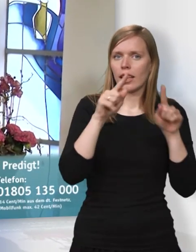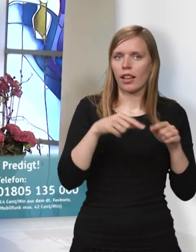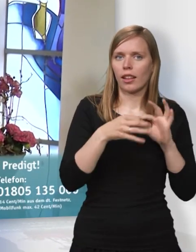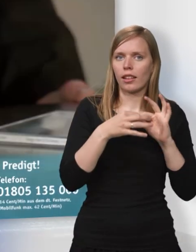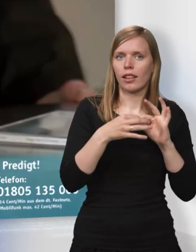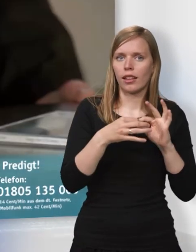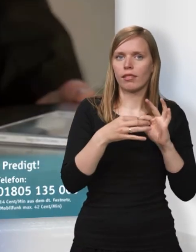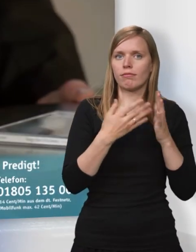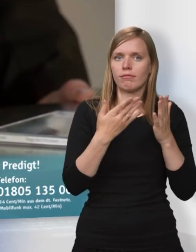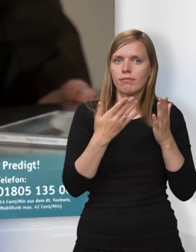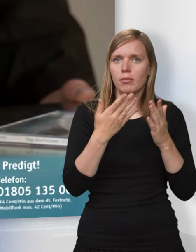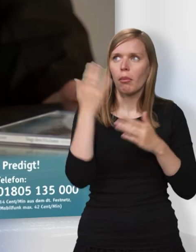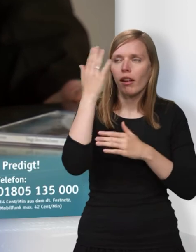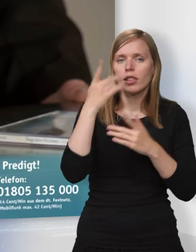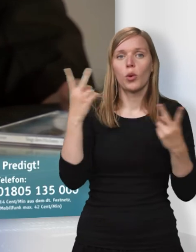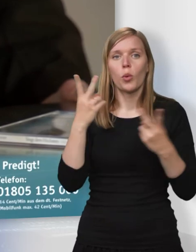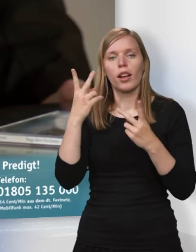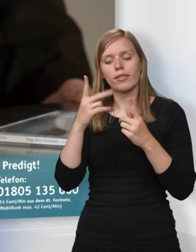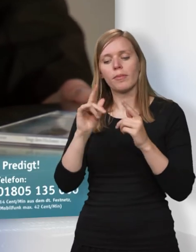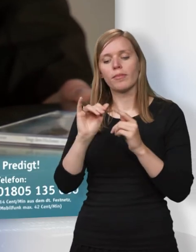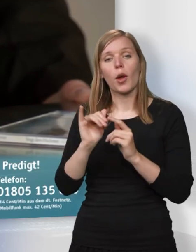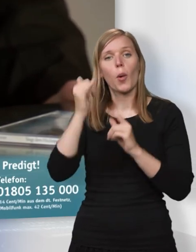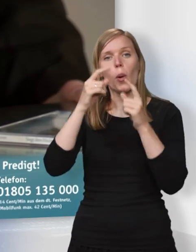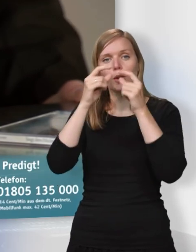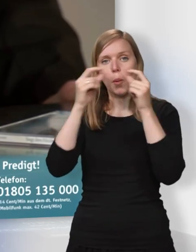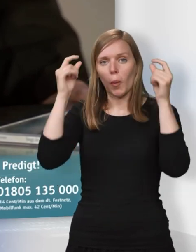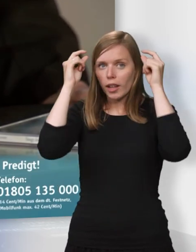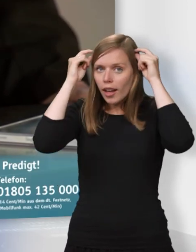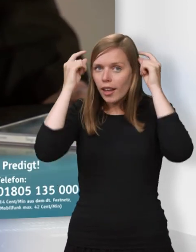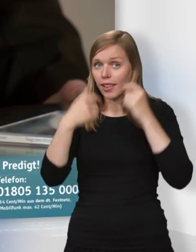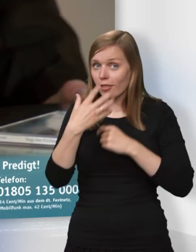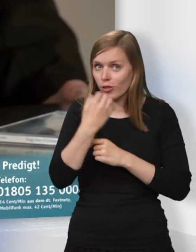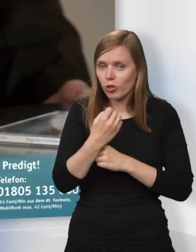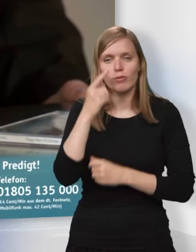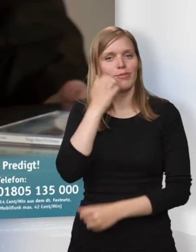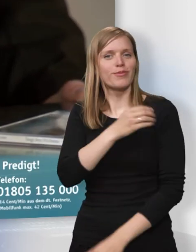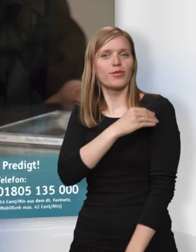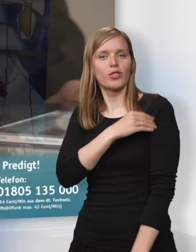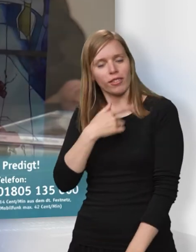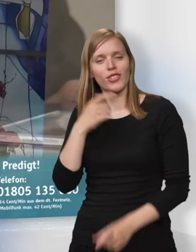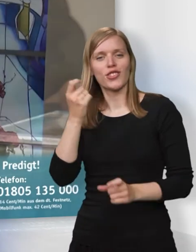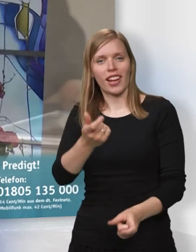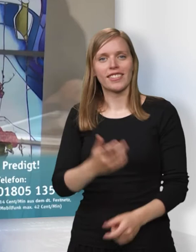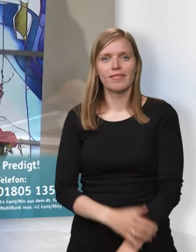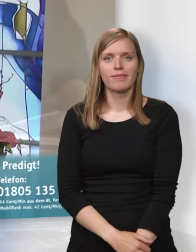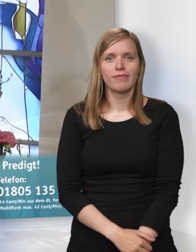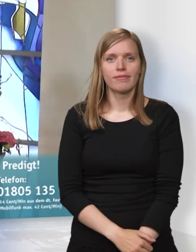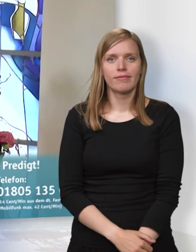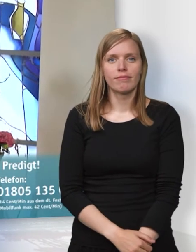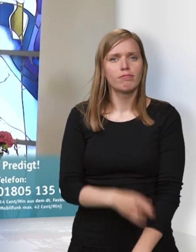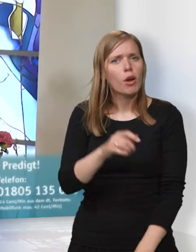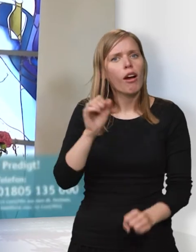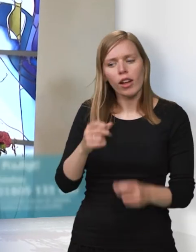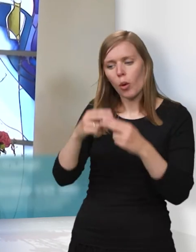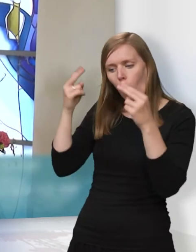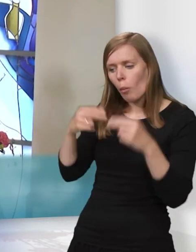diese kleine Goldkrone, melden Sie sich bei uns. Sie bekommen diese von uns geschenkt. Schauen Sie auf unserer Homepage